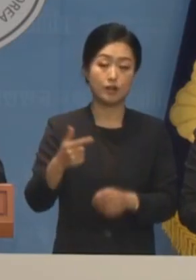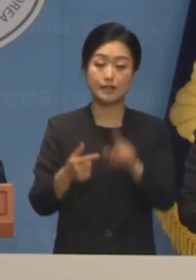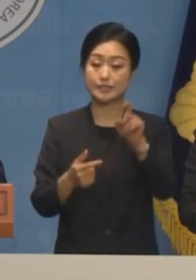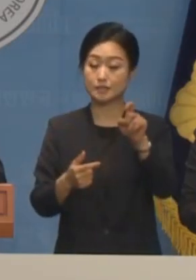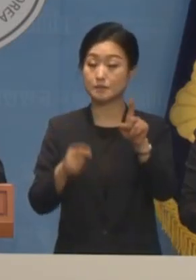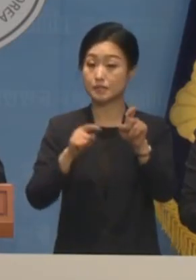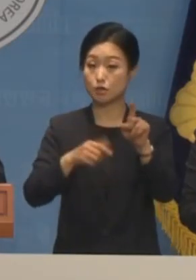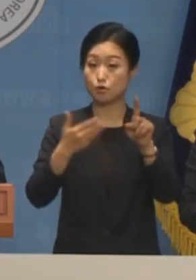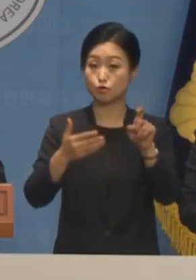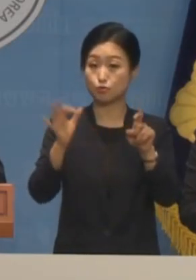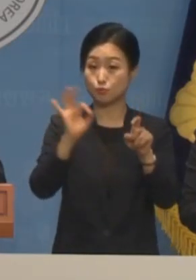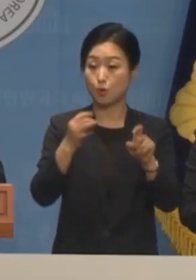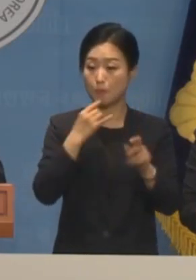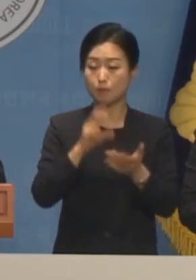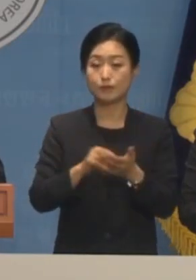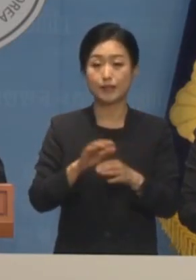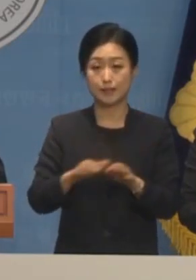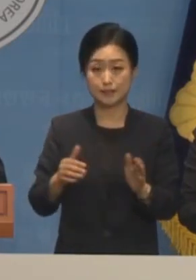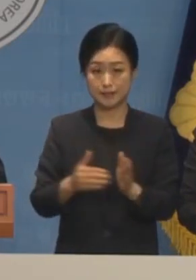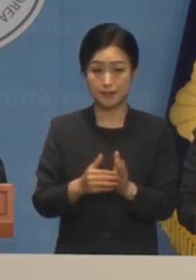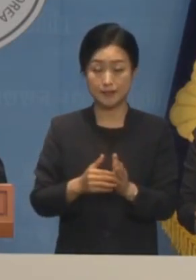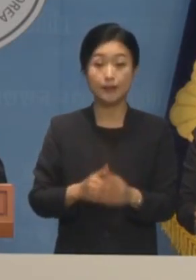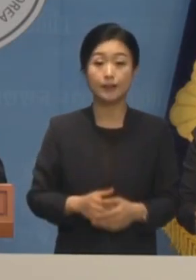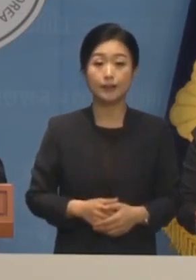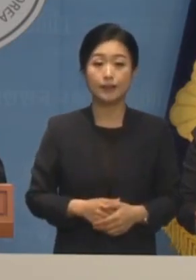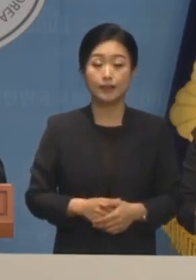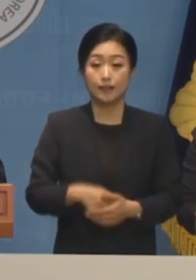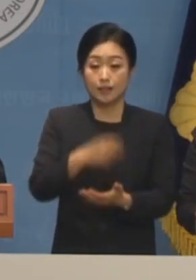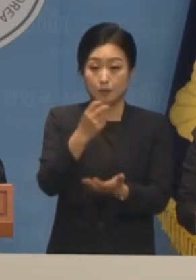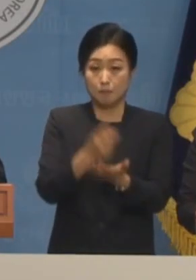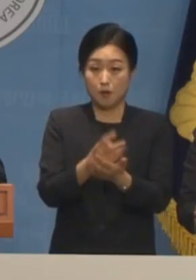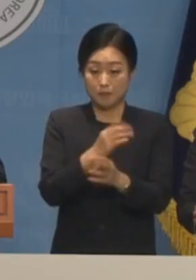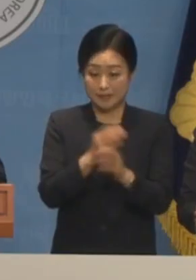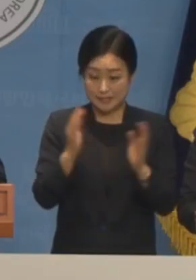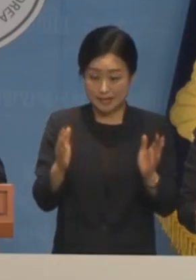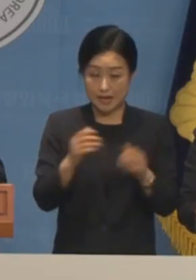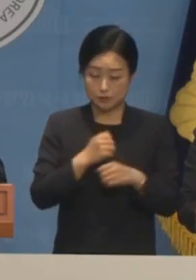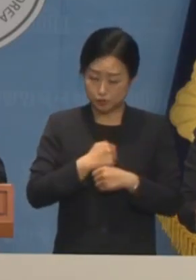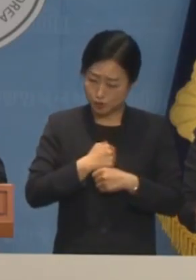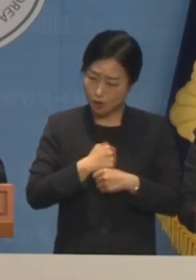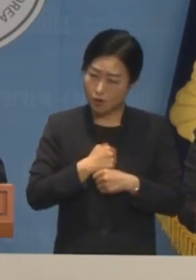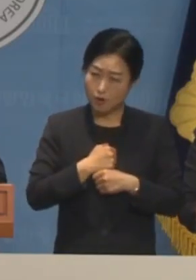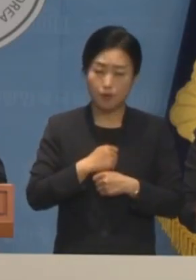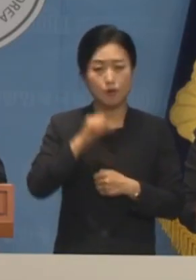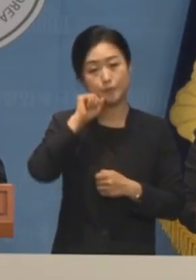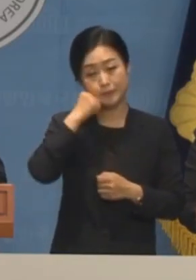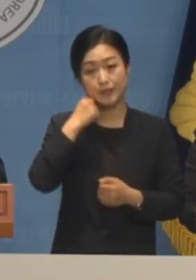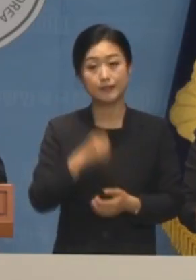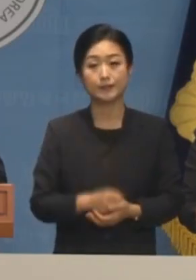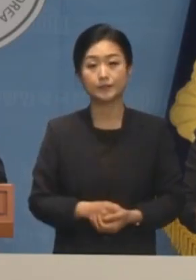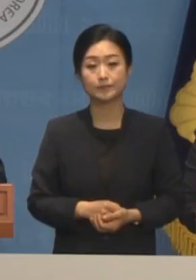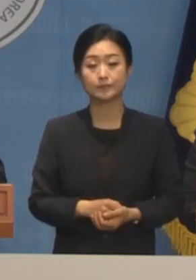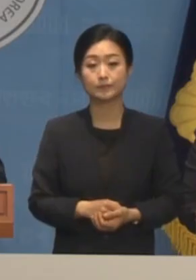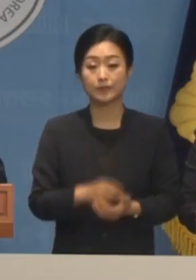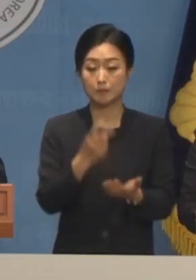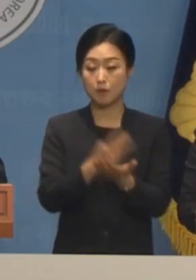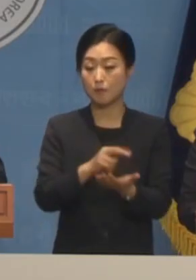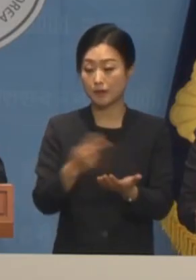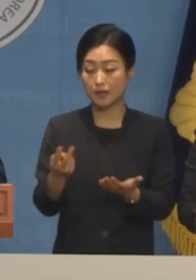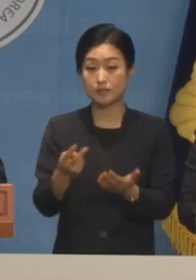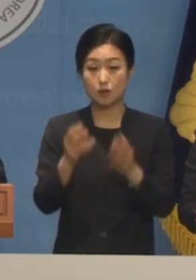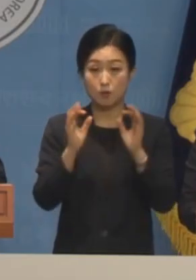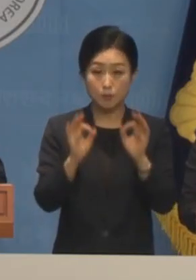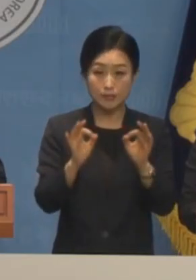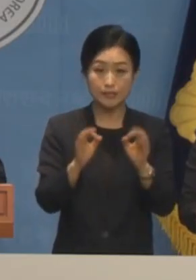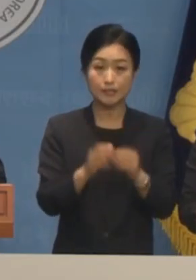11.9% 불과합니다 법정기한 준수가 사실상 불가능합니다 개정하는 여순